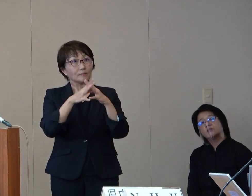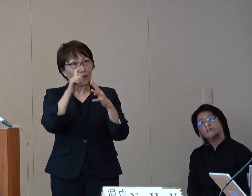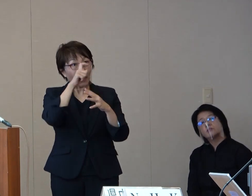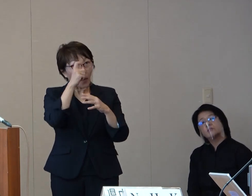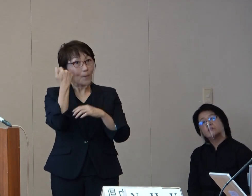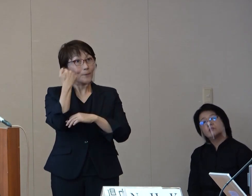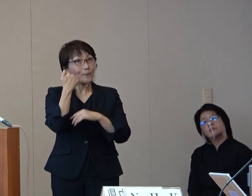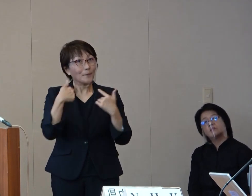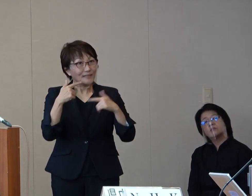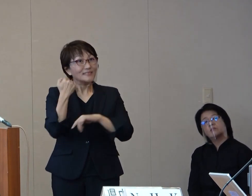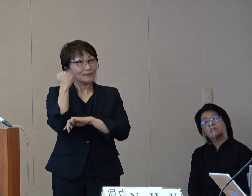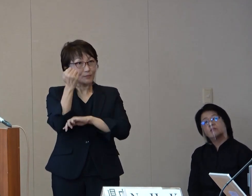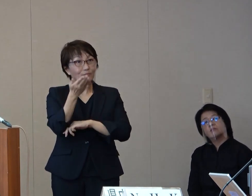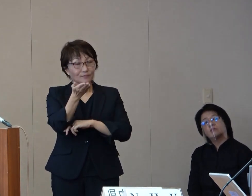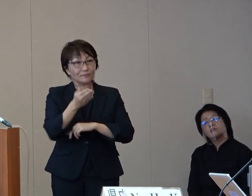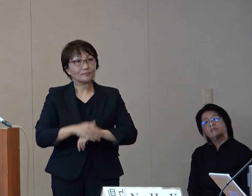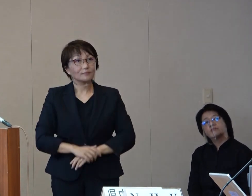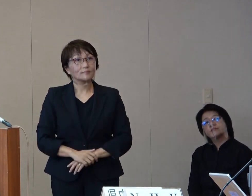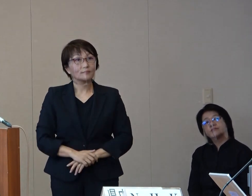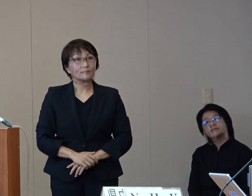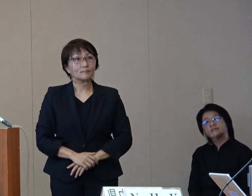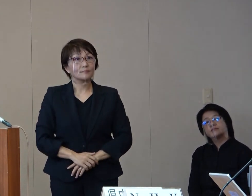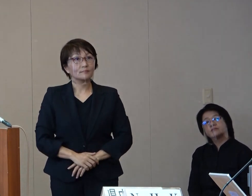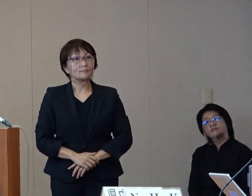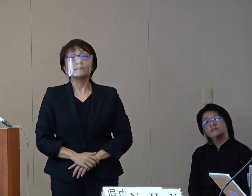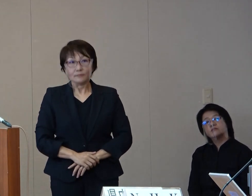whiter 5分